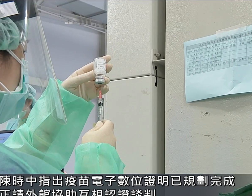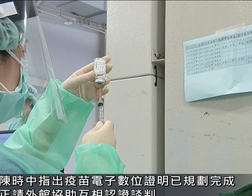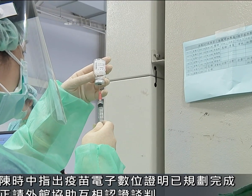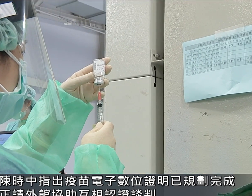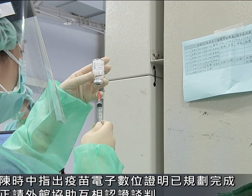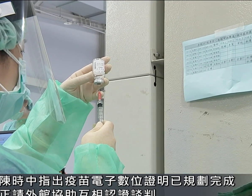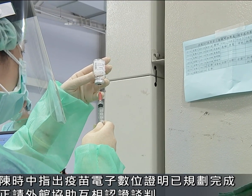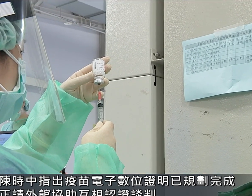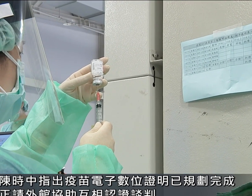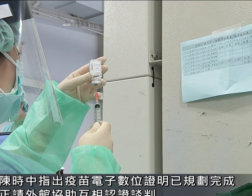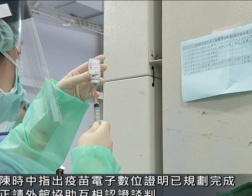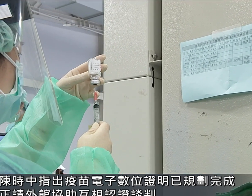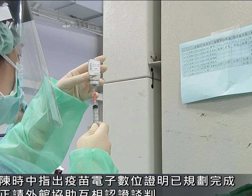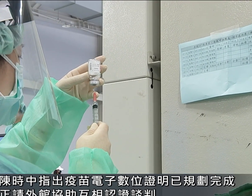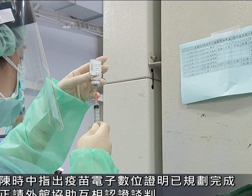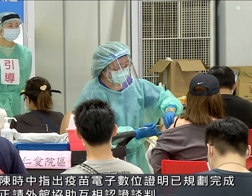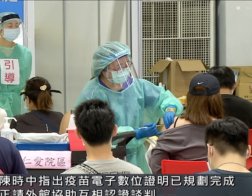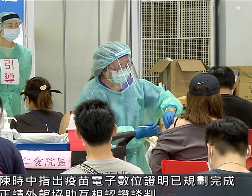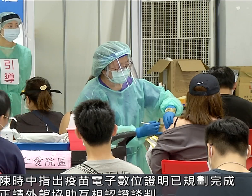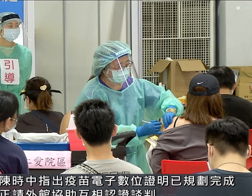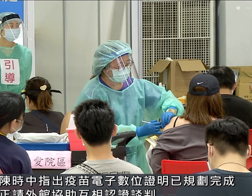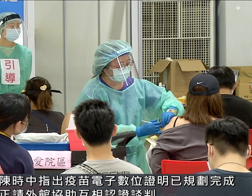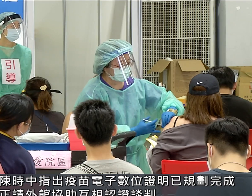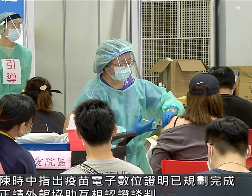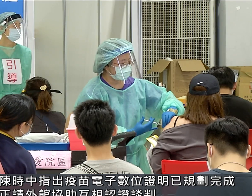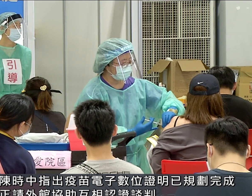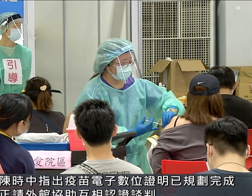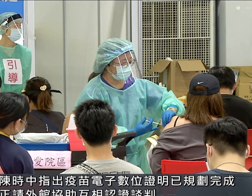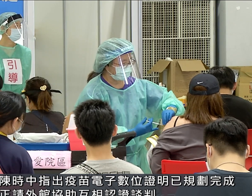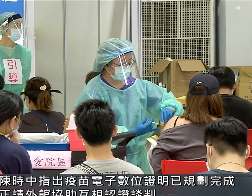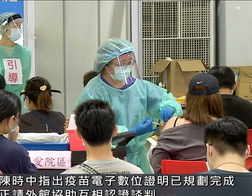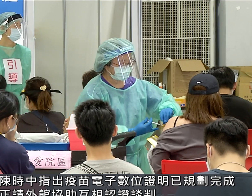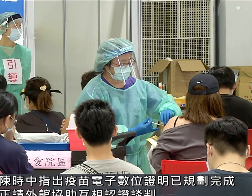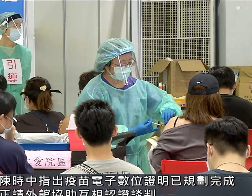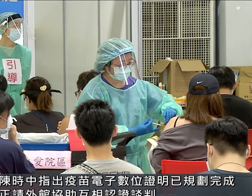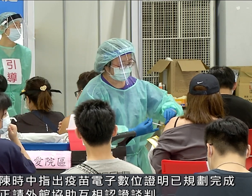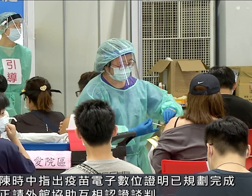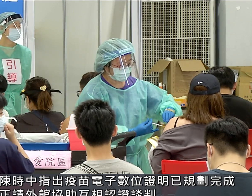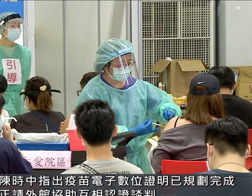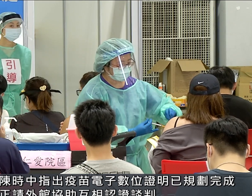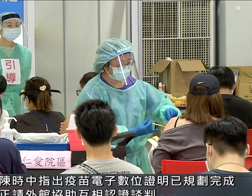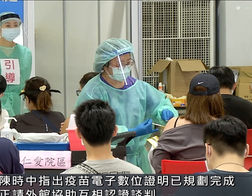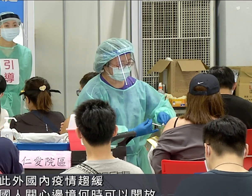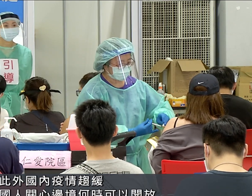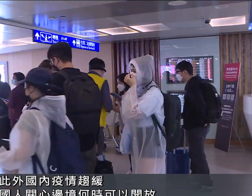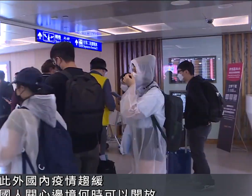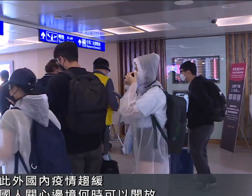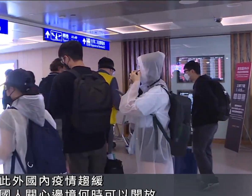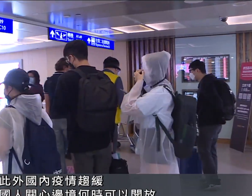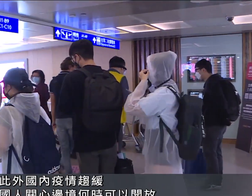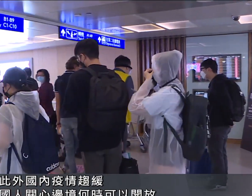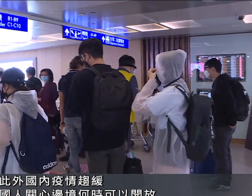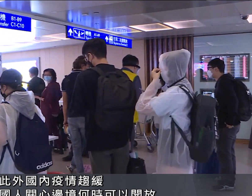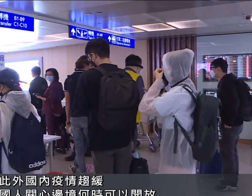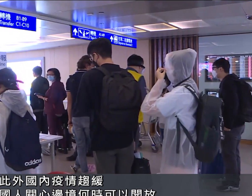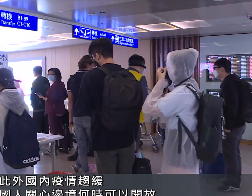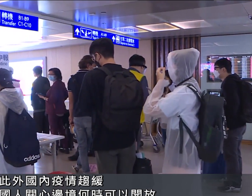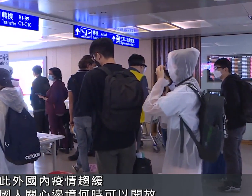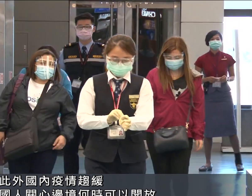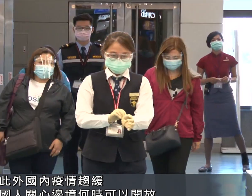出，疫苗的电子数位证明已经完成规划，正请外管协助互相认证谈判。此外，国内疫情趋缓，国人关心